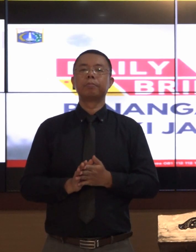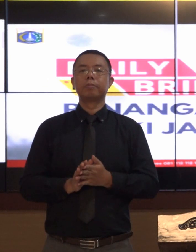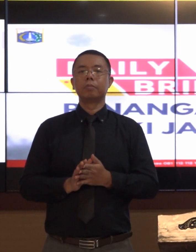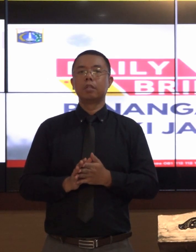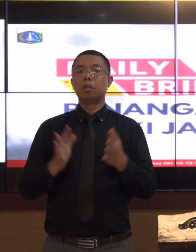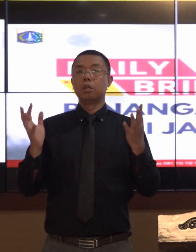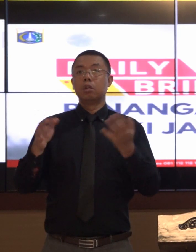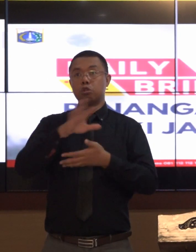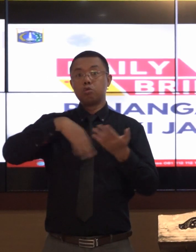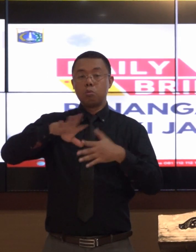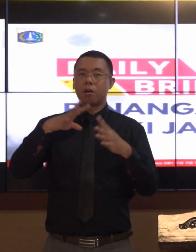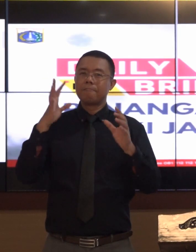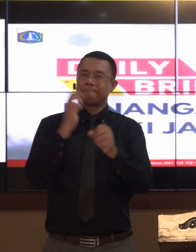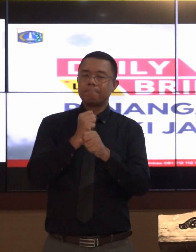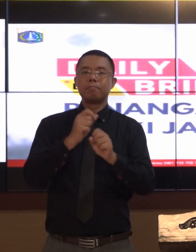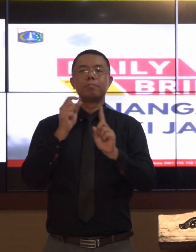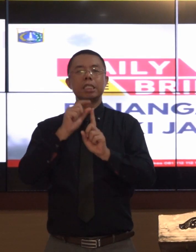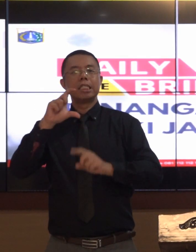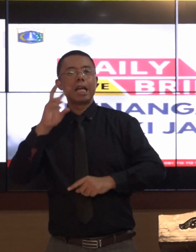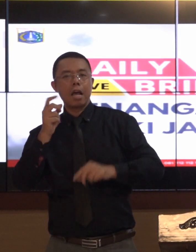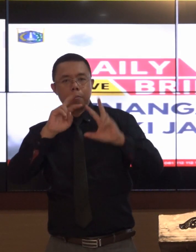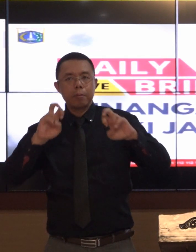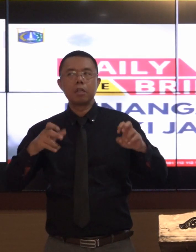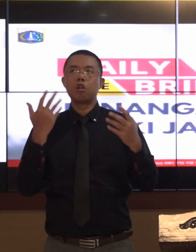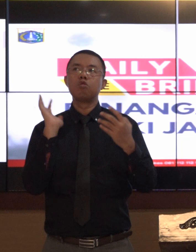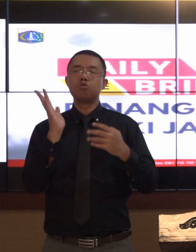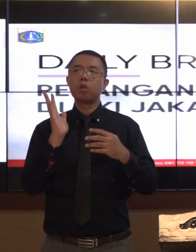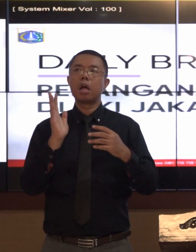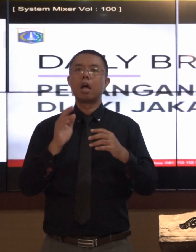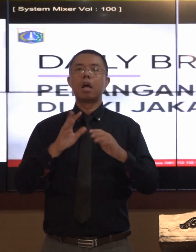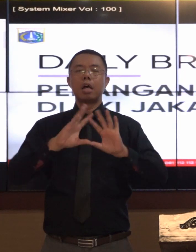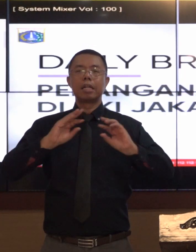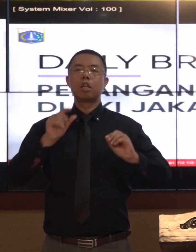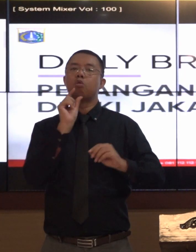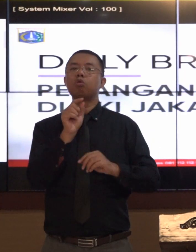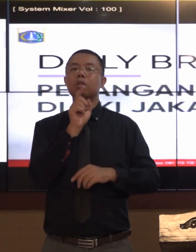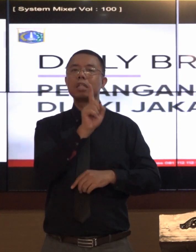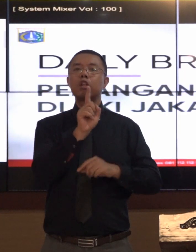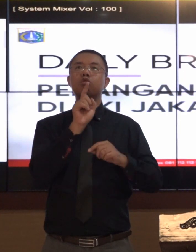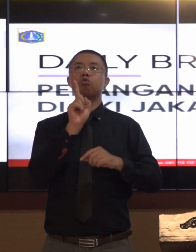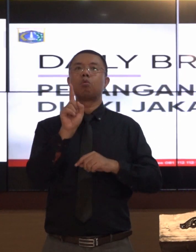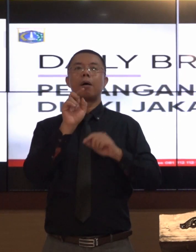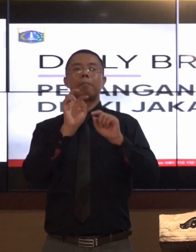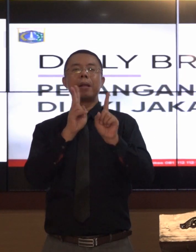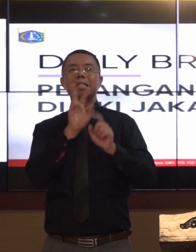secara kumulatif pemeriksaan PCR ini telah dilakukan terhadap 112.000